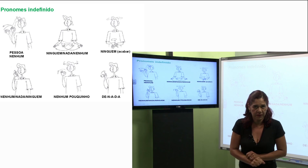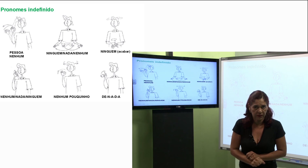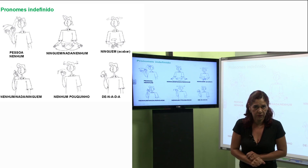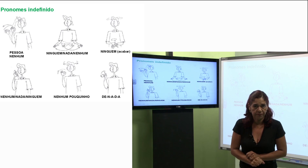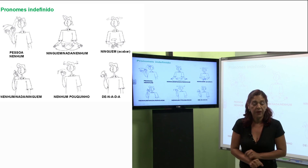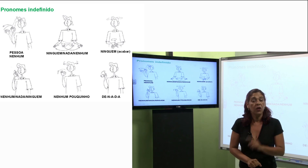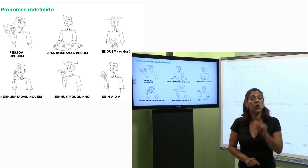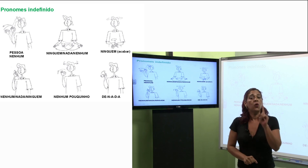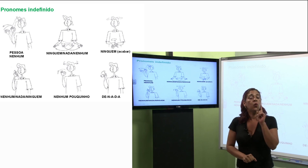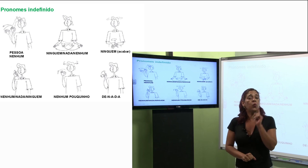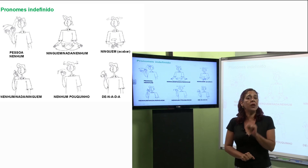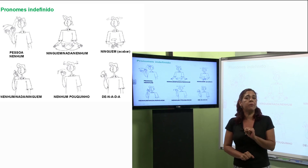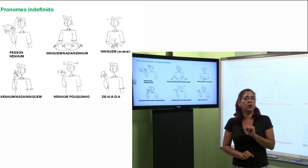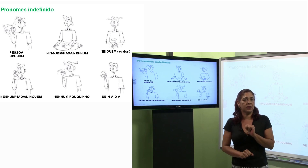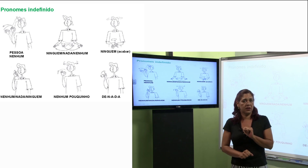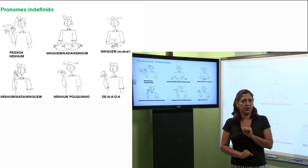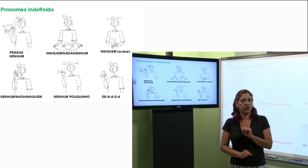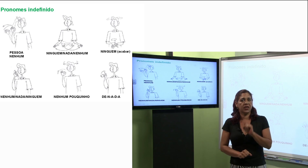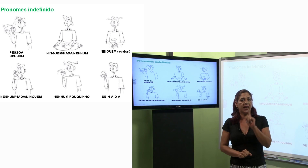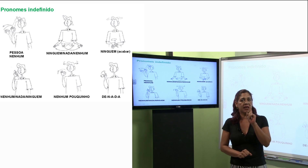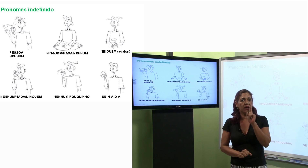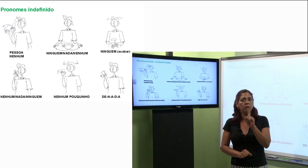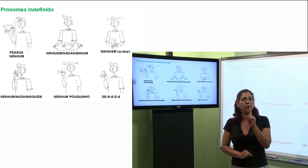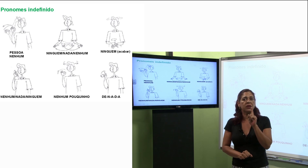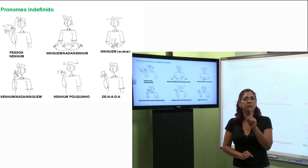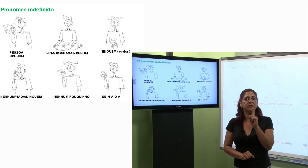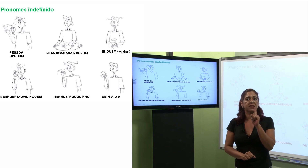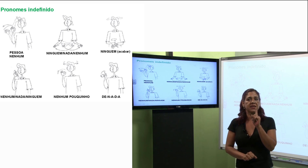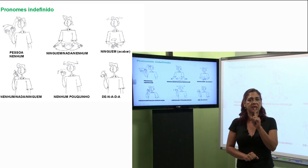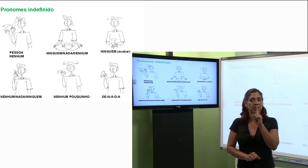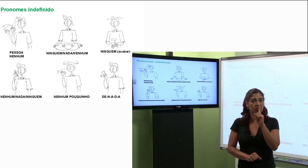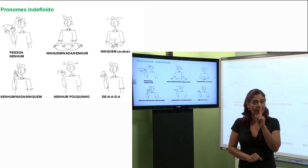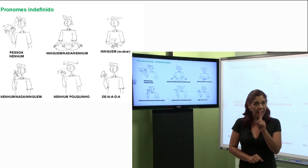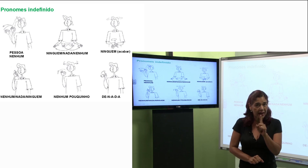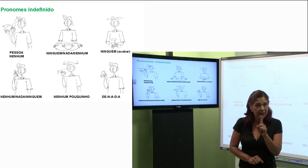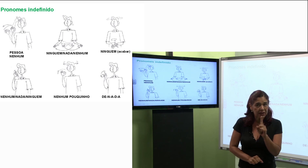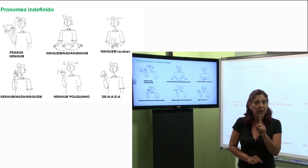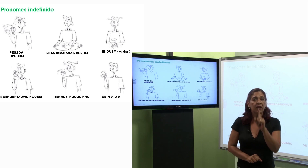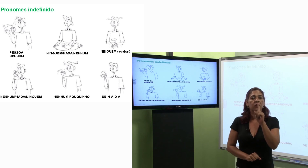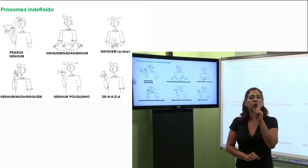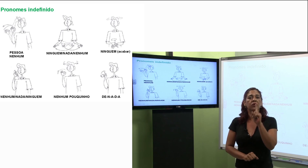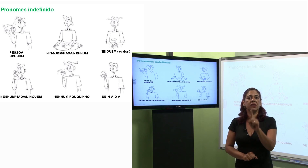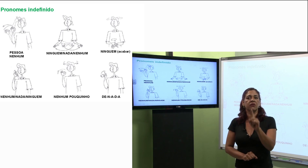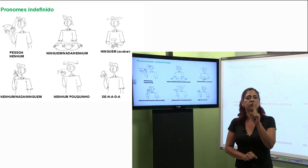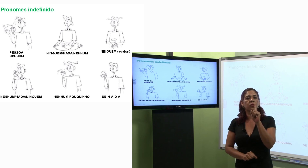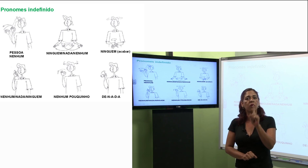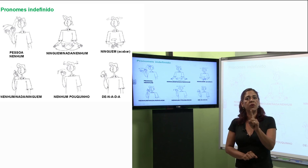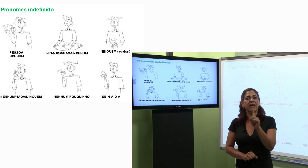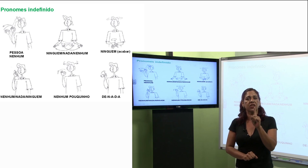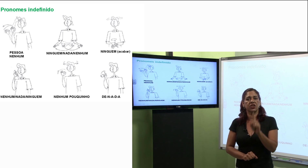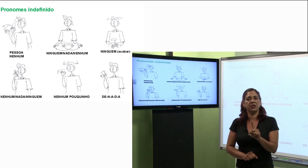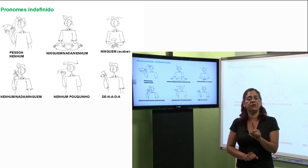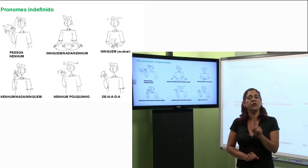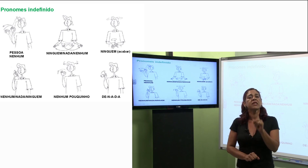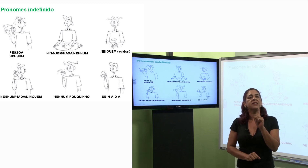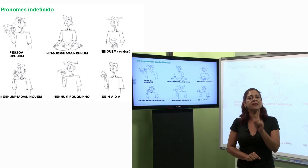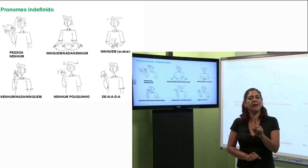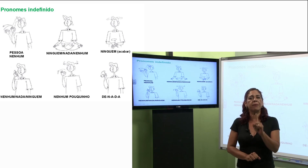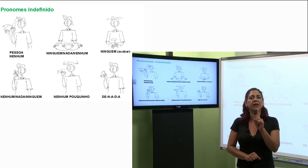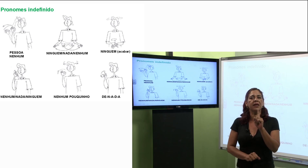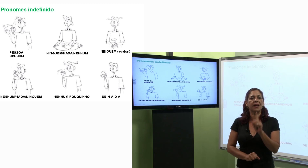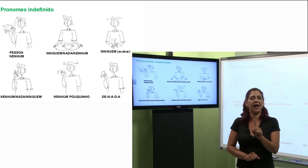um agradecimento. O importante é que não podemos esquecer jamais que o contexto